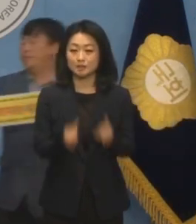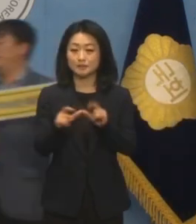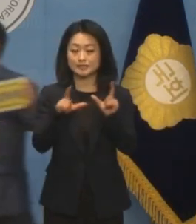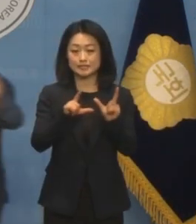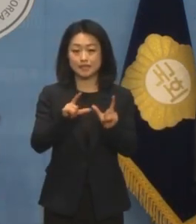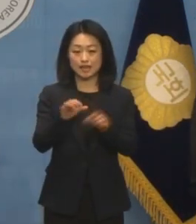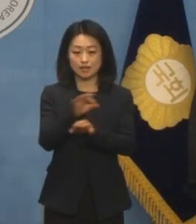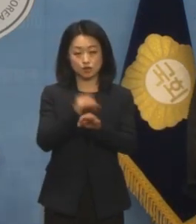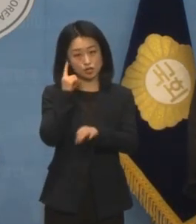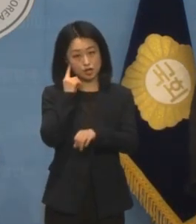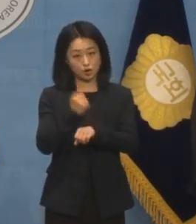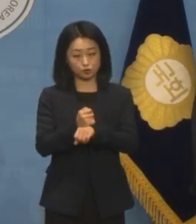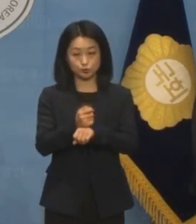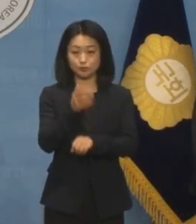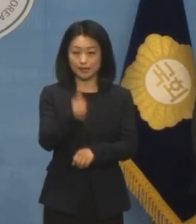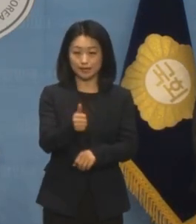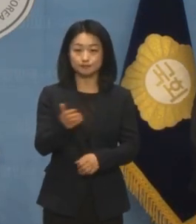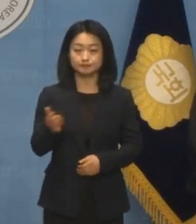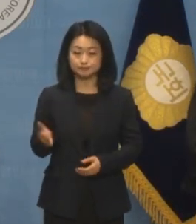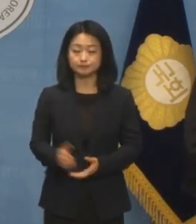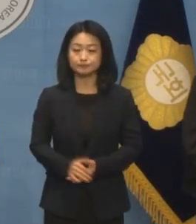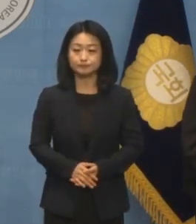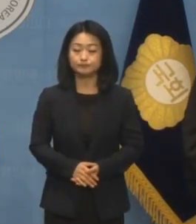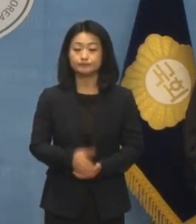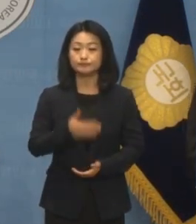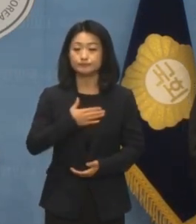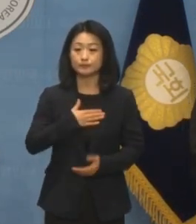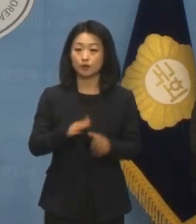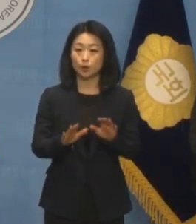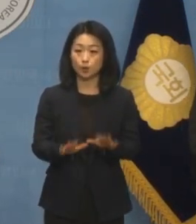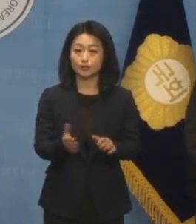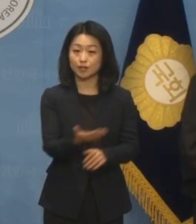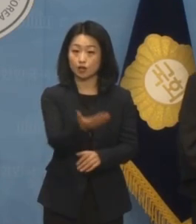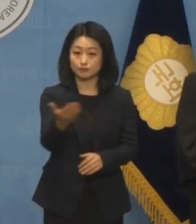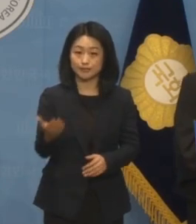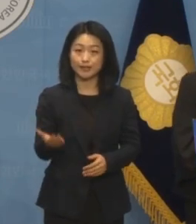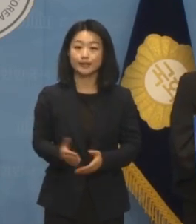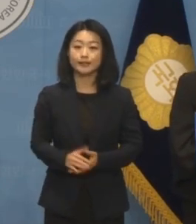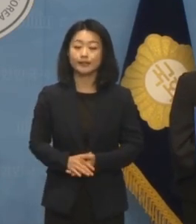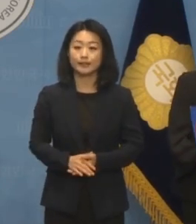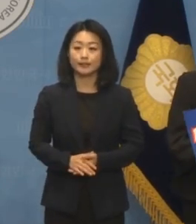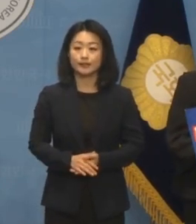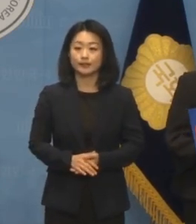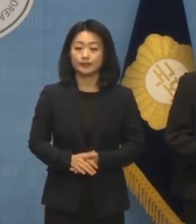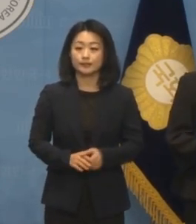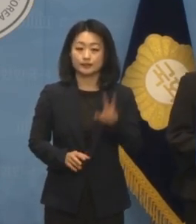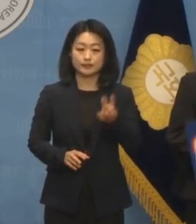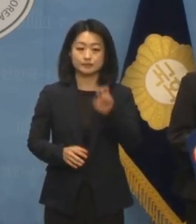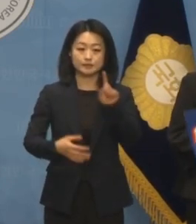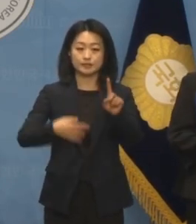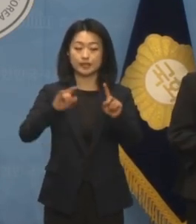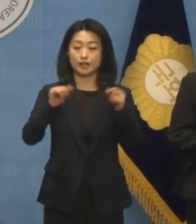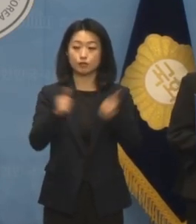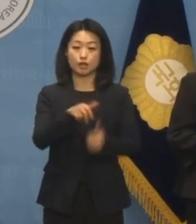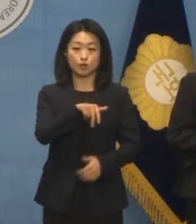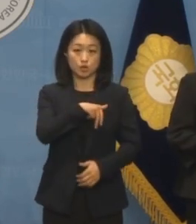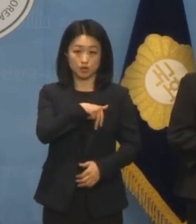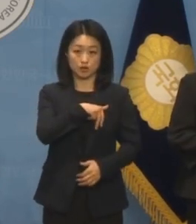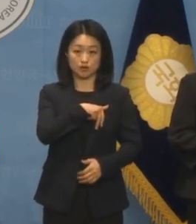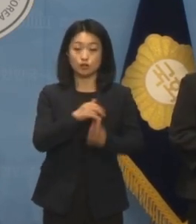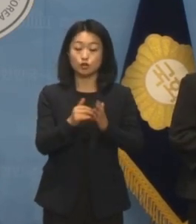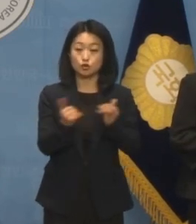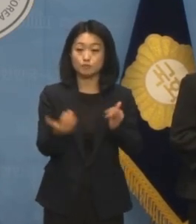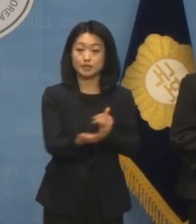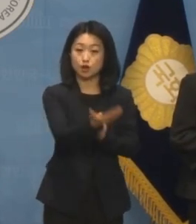민생경제연구소 언론위원장 박영선입니다. 저는 오늘 여러분들 앞에 21대 국회의원들이